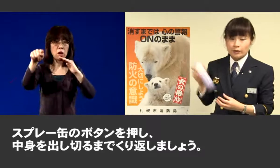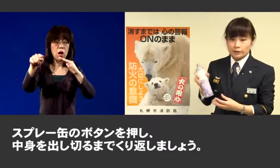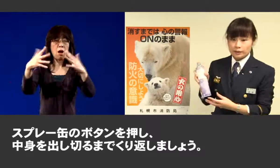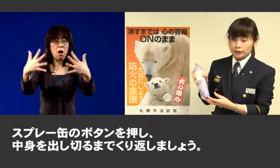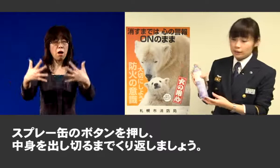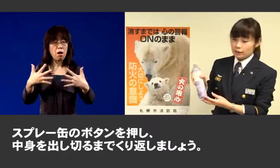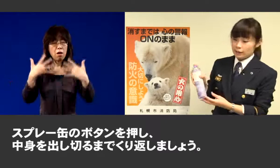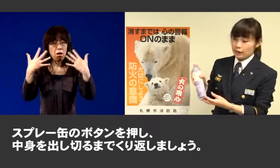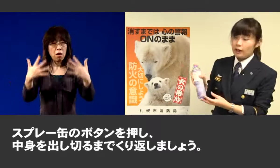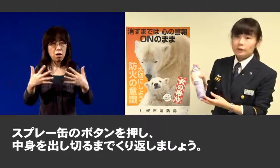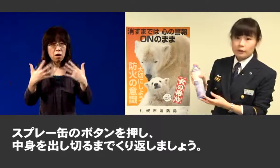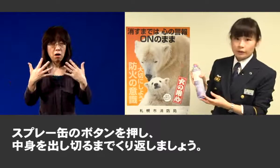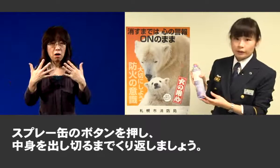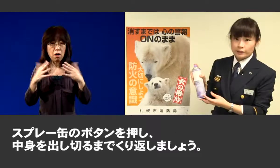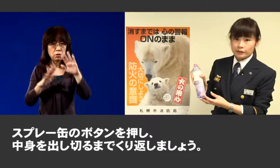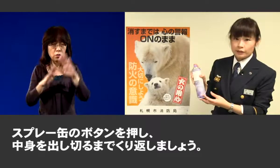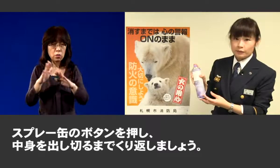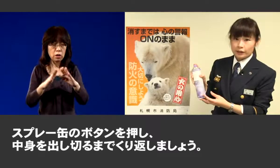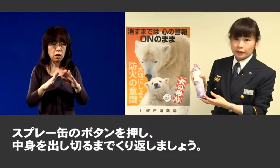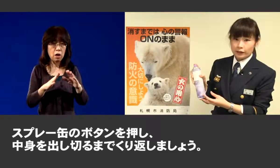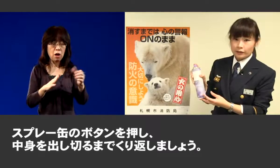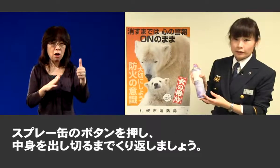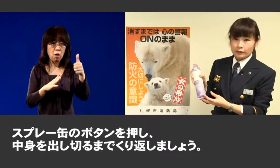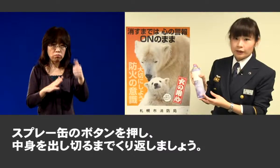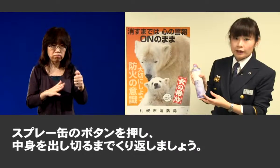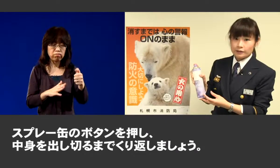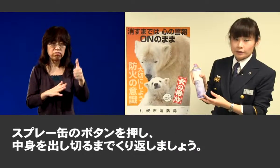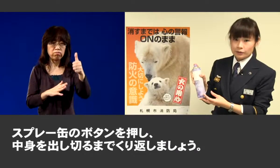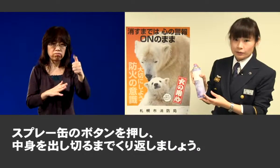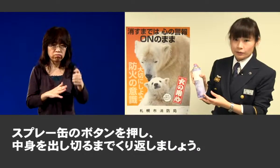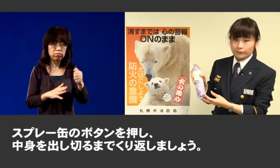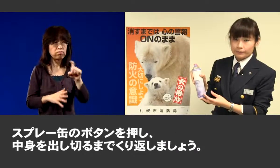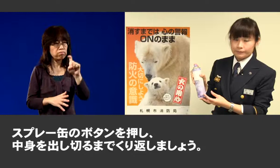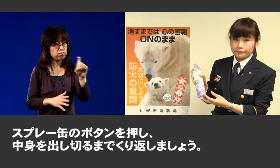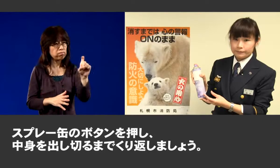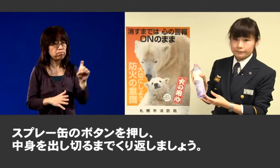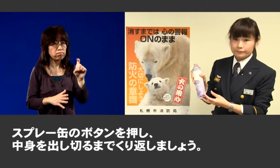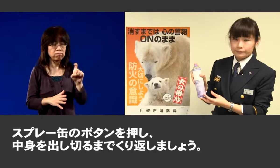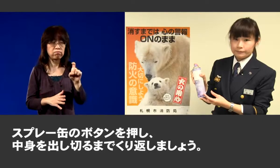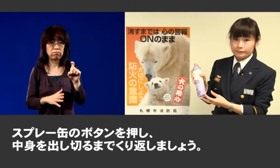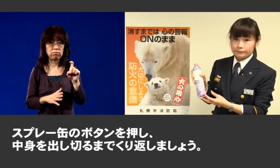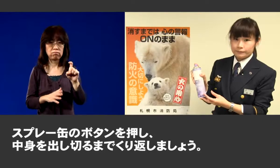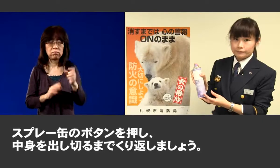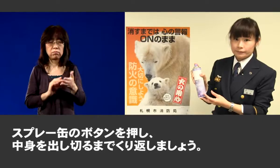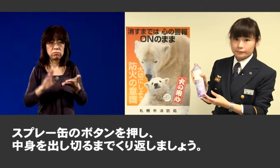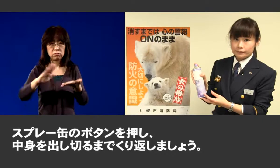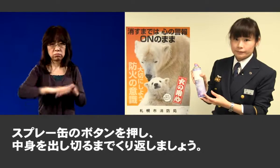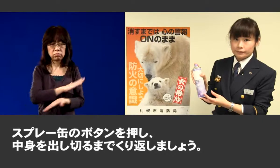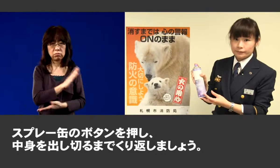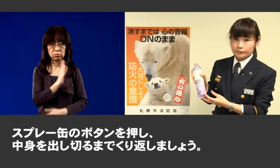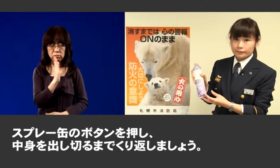のボタンを押し、中身を出し切るまで繰り返しましょう。